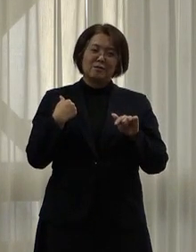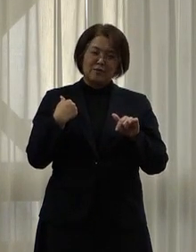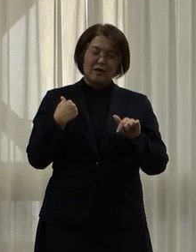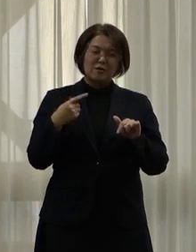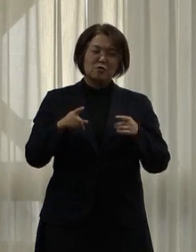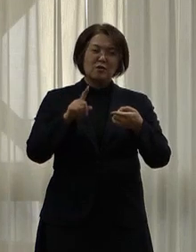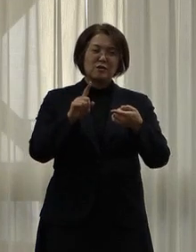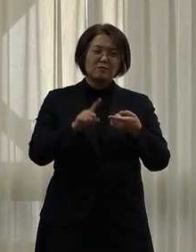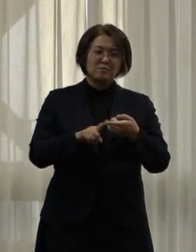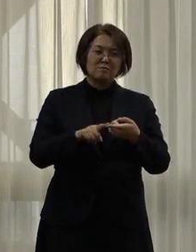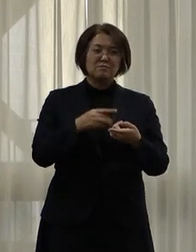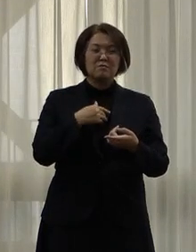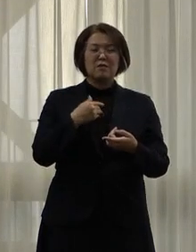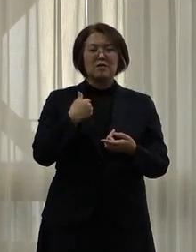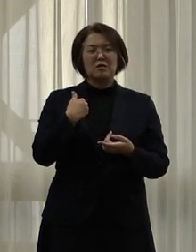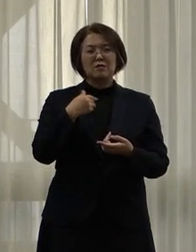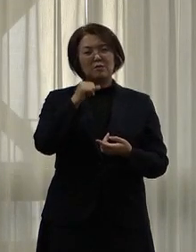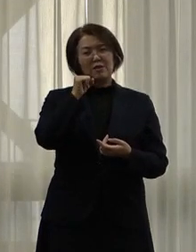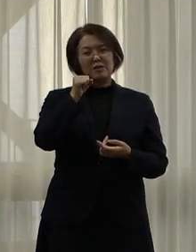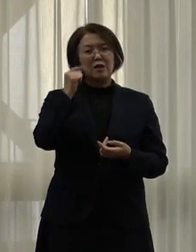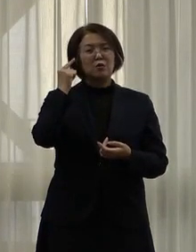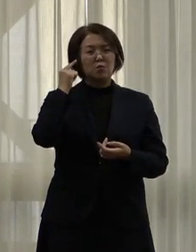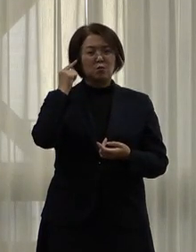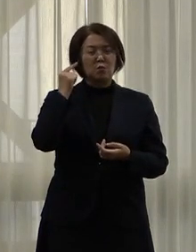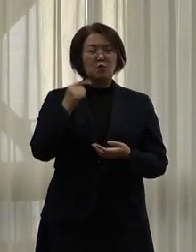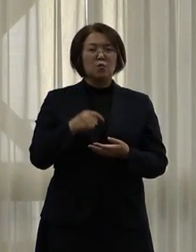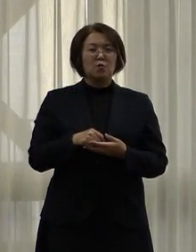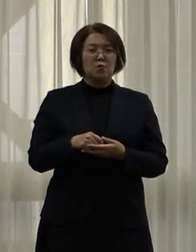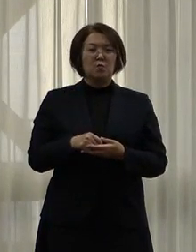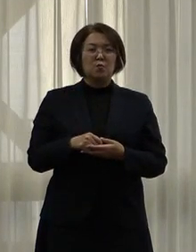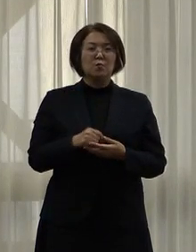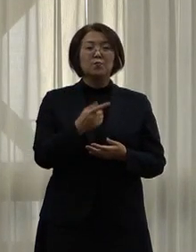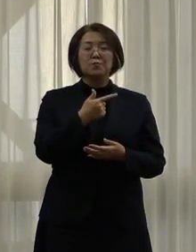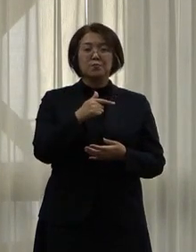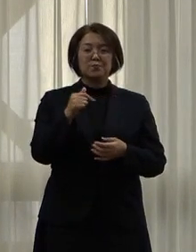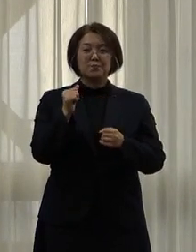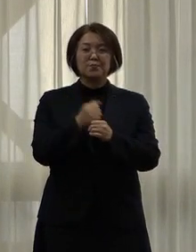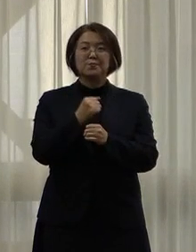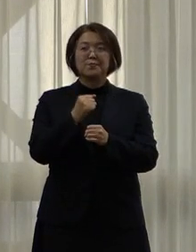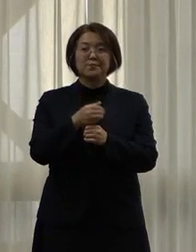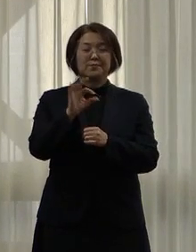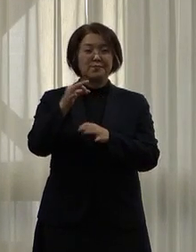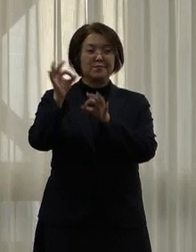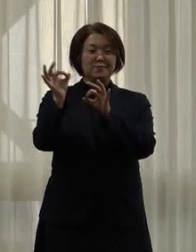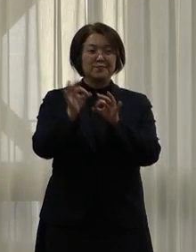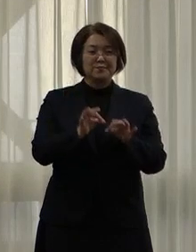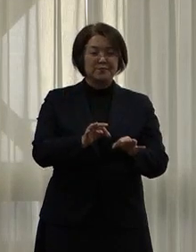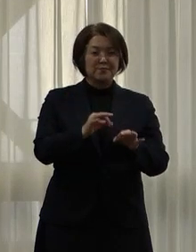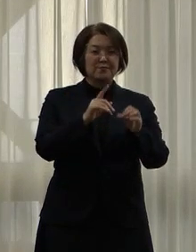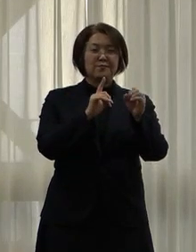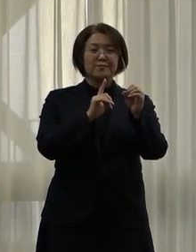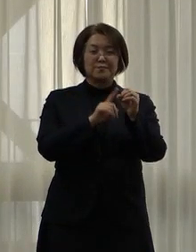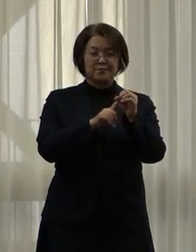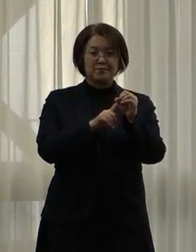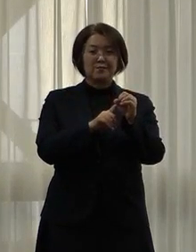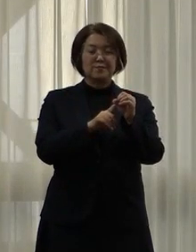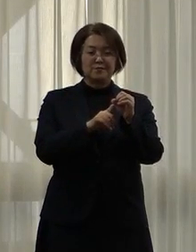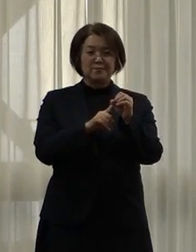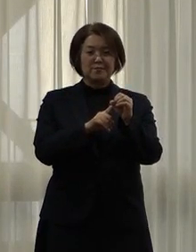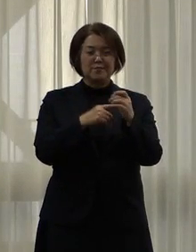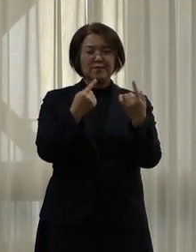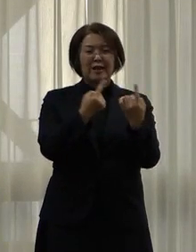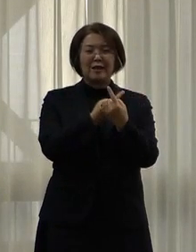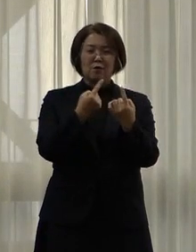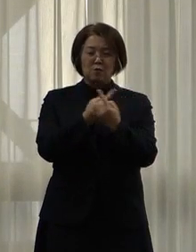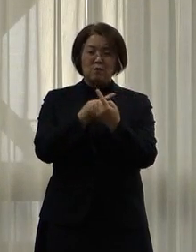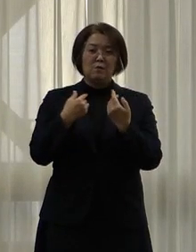合わせたいなと、ただいろいろその建設費を下げるためにいろんな、変更